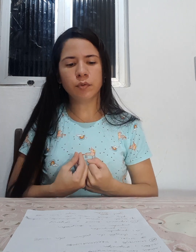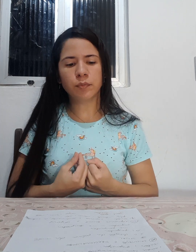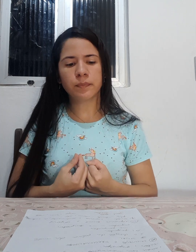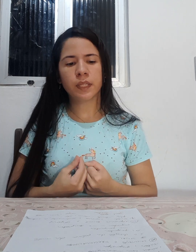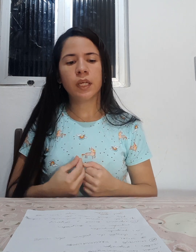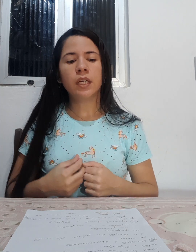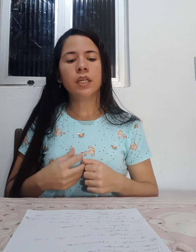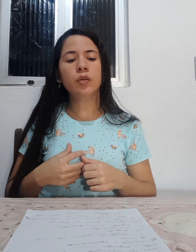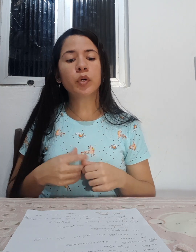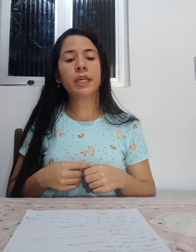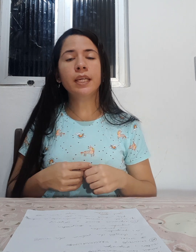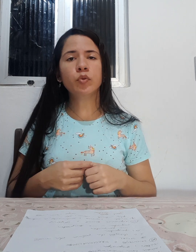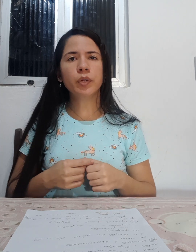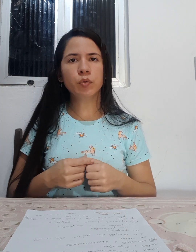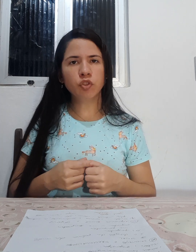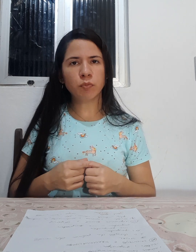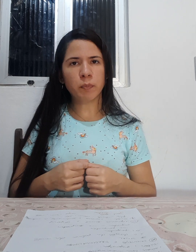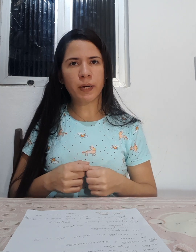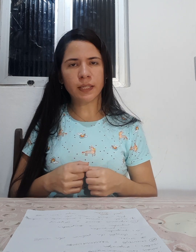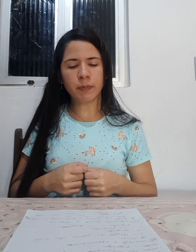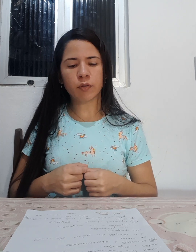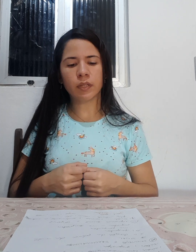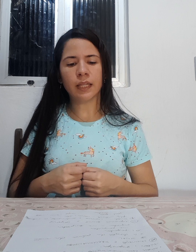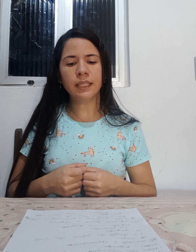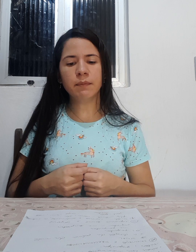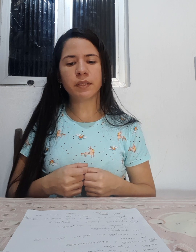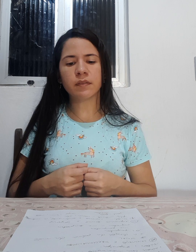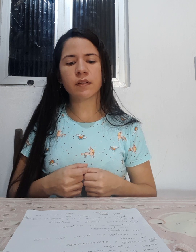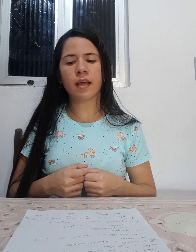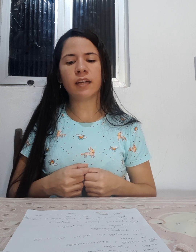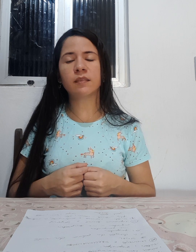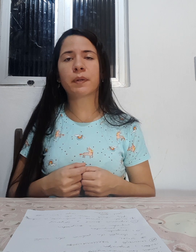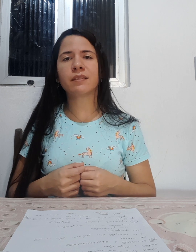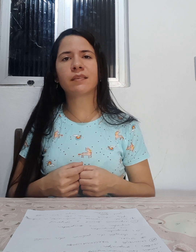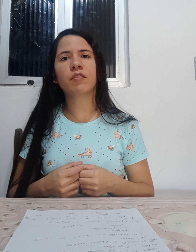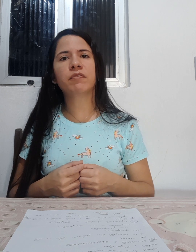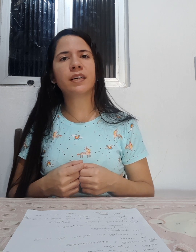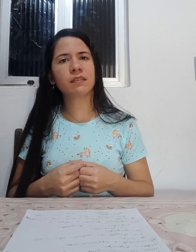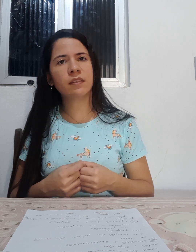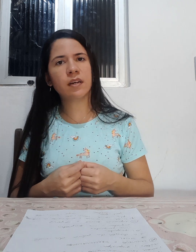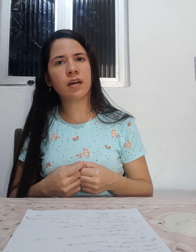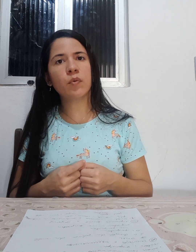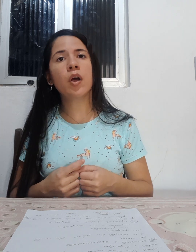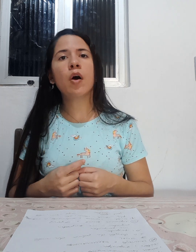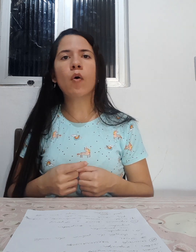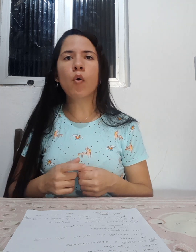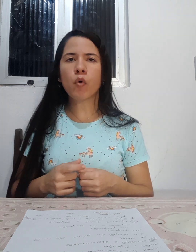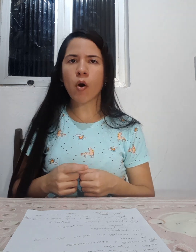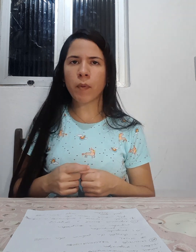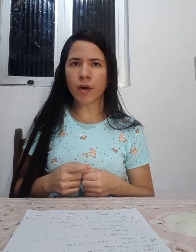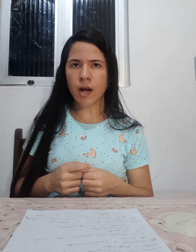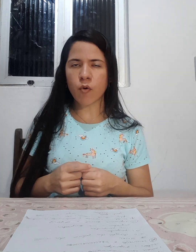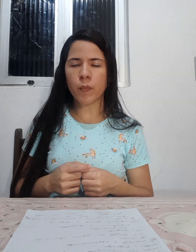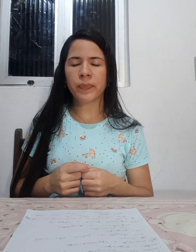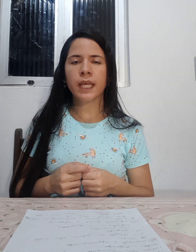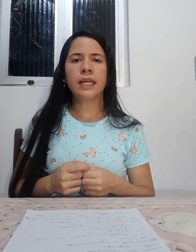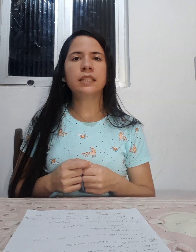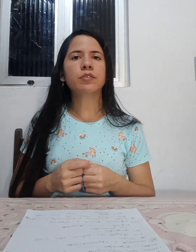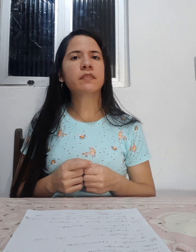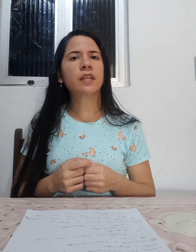indo. E o quinto e último parâmetro da Libras é a expressão facial ou corporal. Então, o sinal